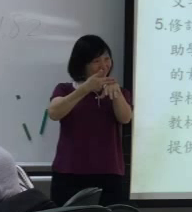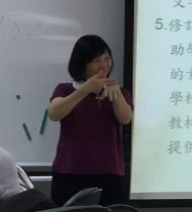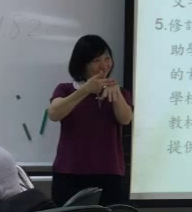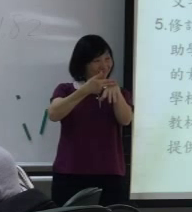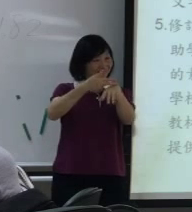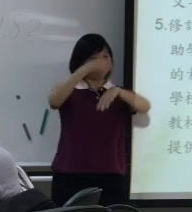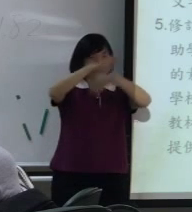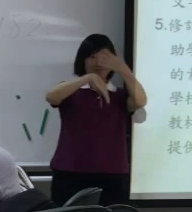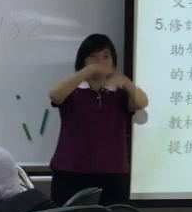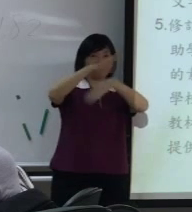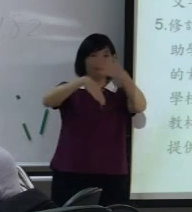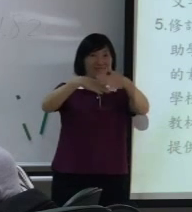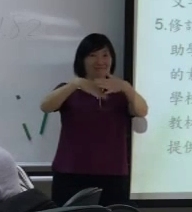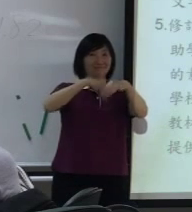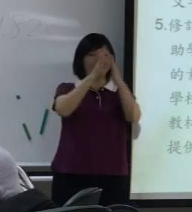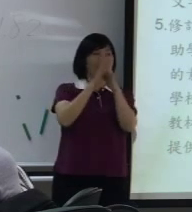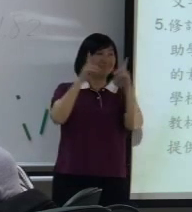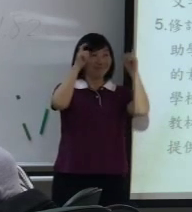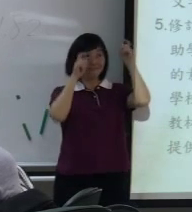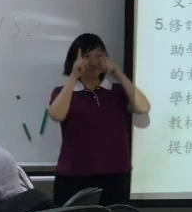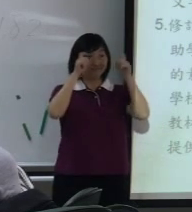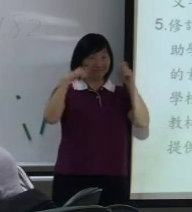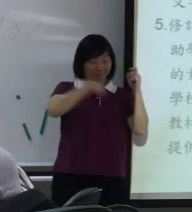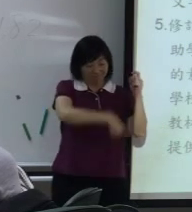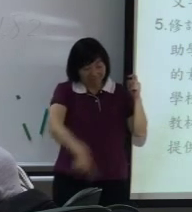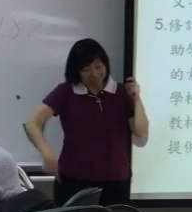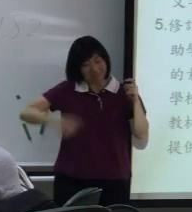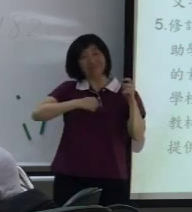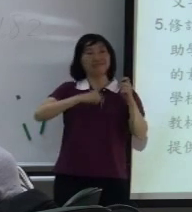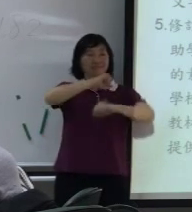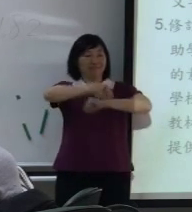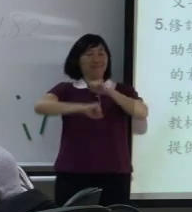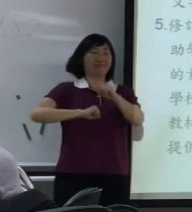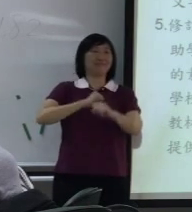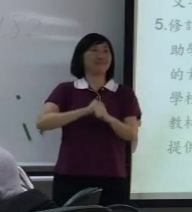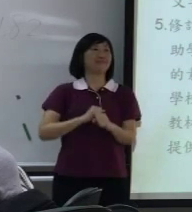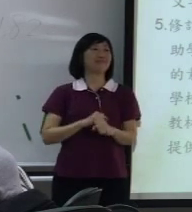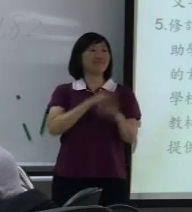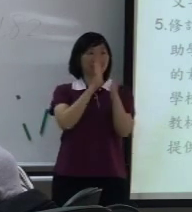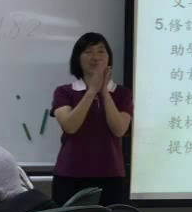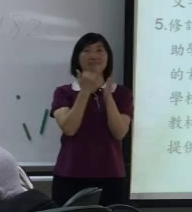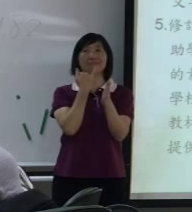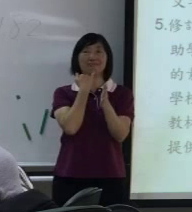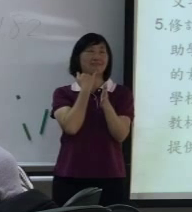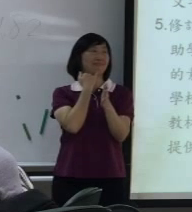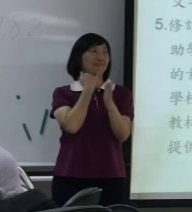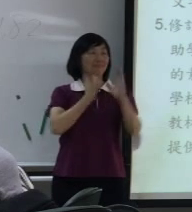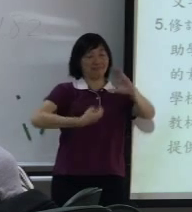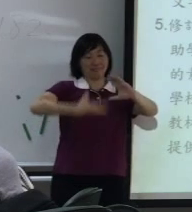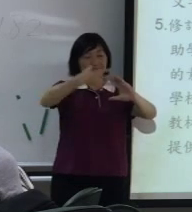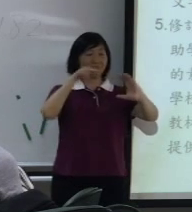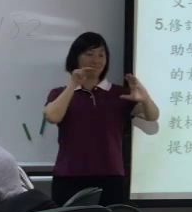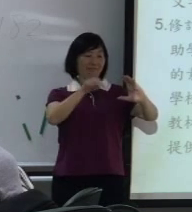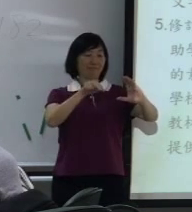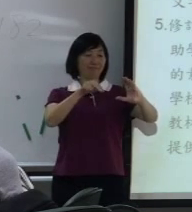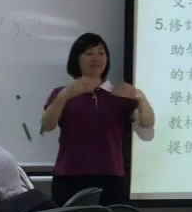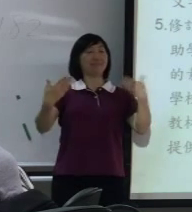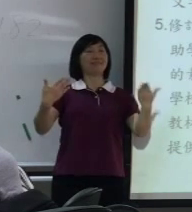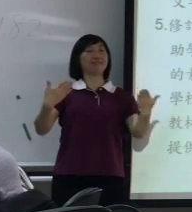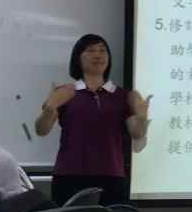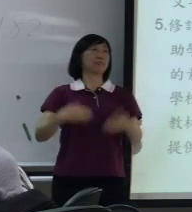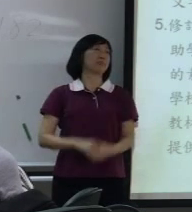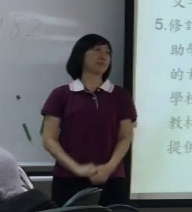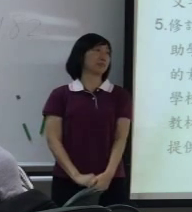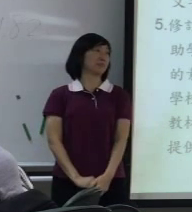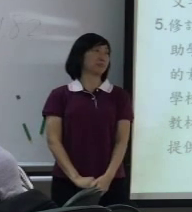所有的表情、姿态、姿势、动作就可以很清楚的呈